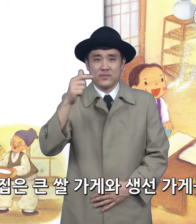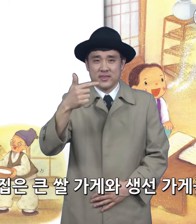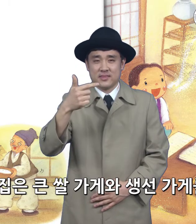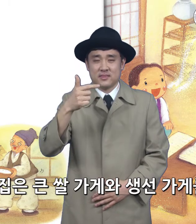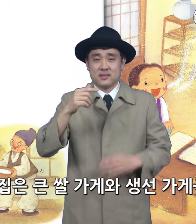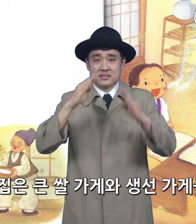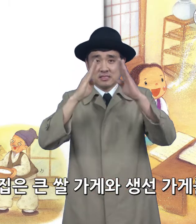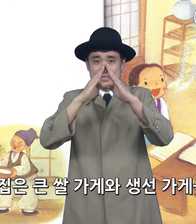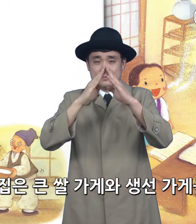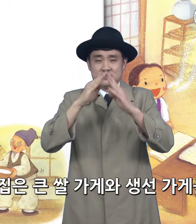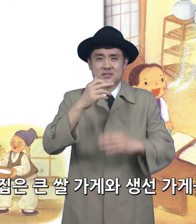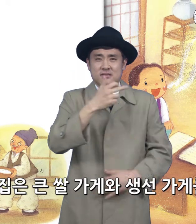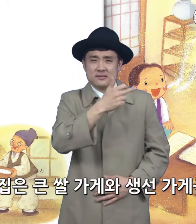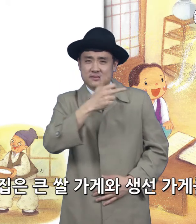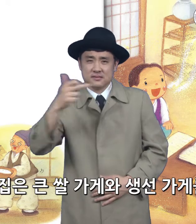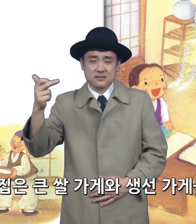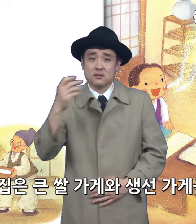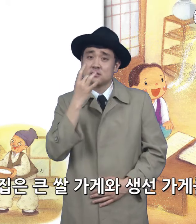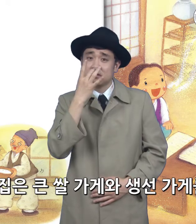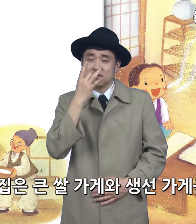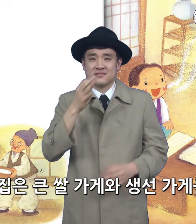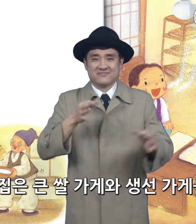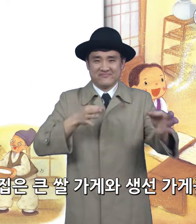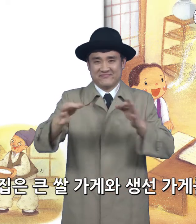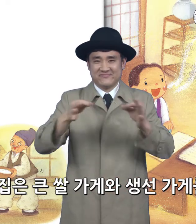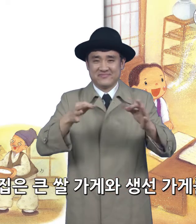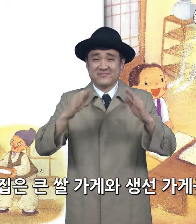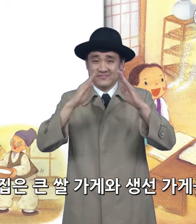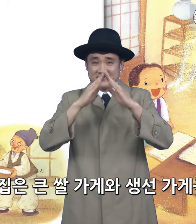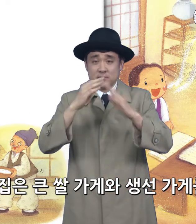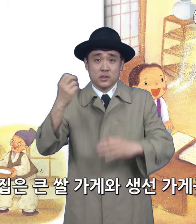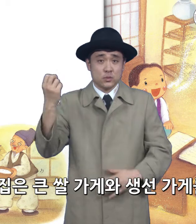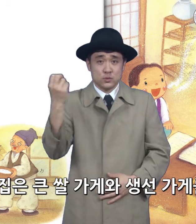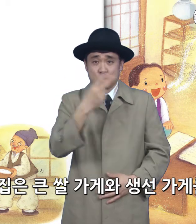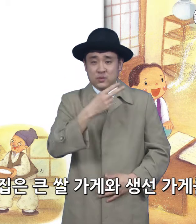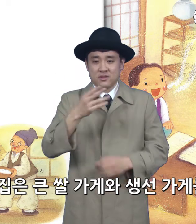방정환의 집은 큰 쌀가게와 생선 가게를 했어요.